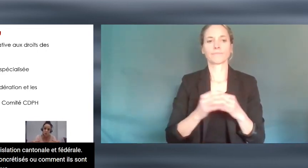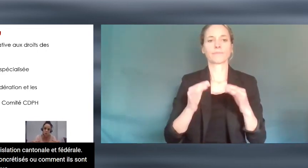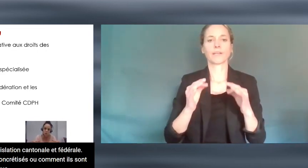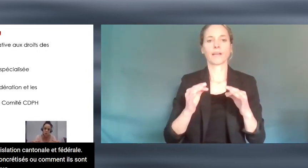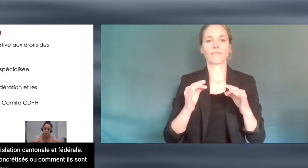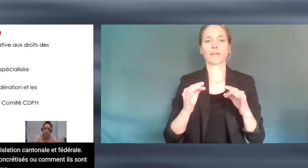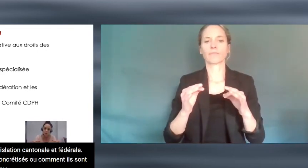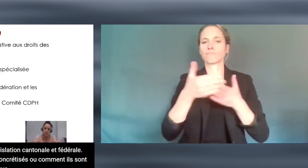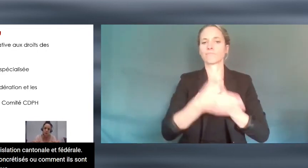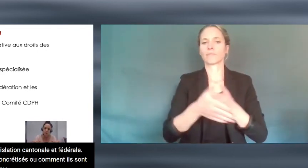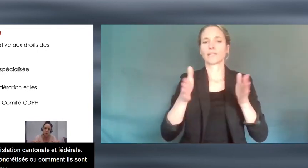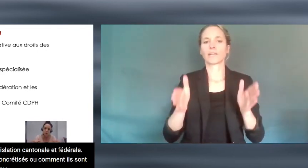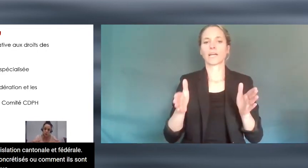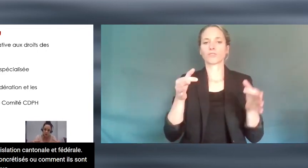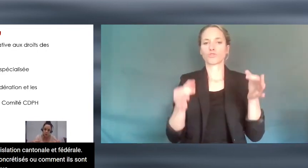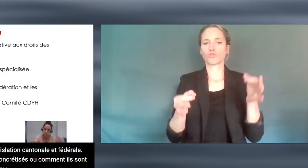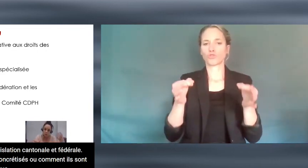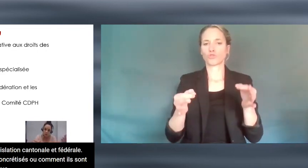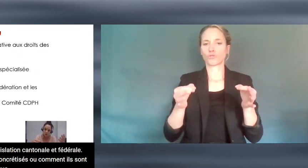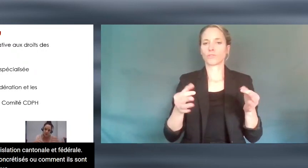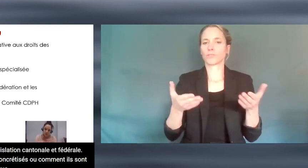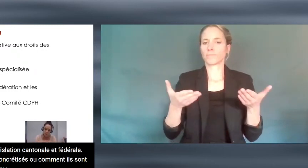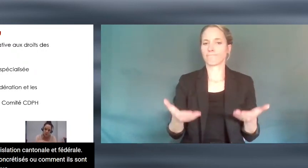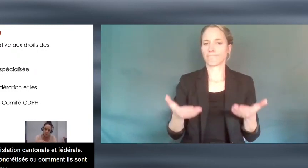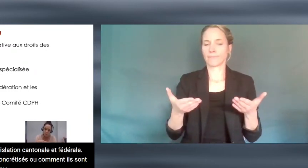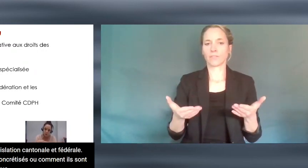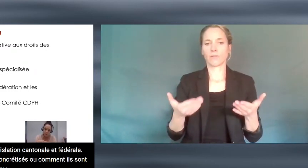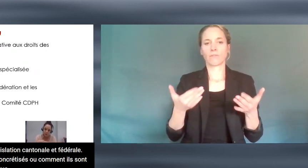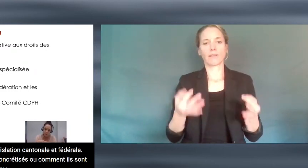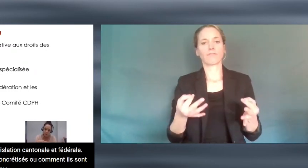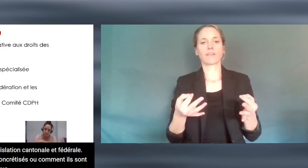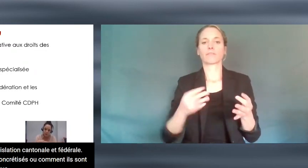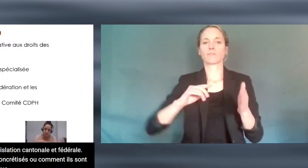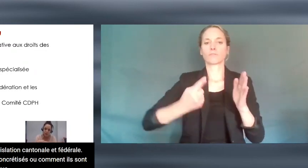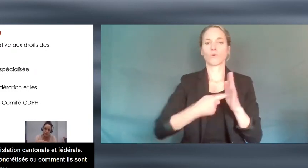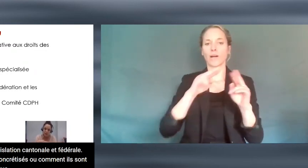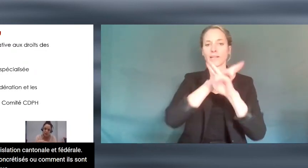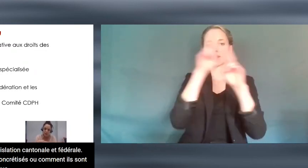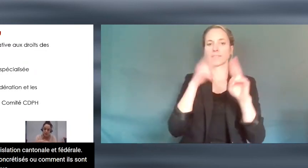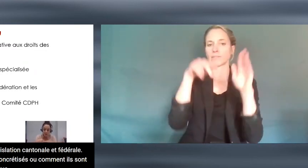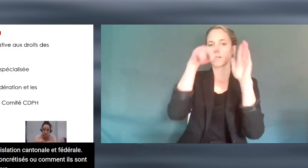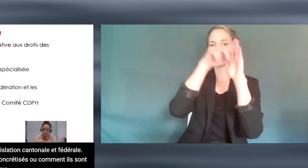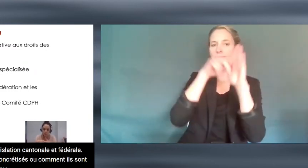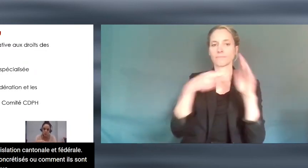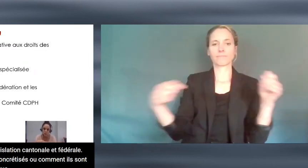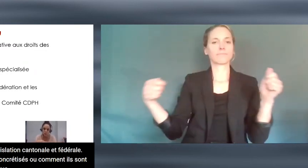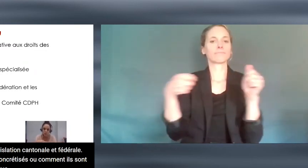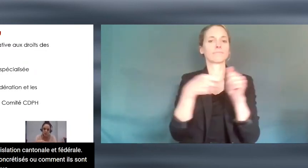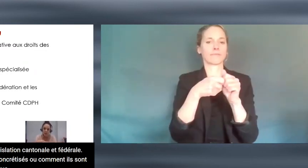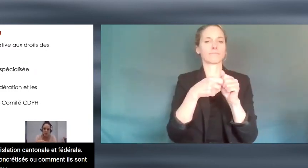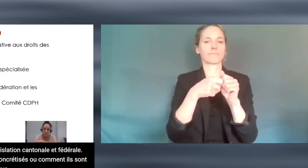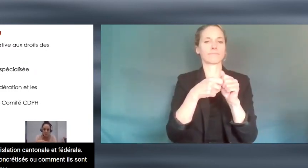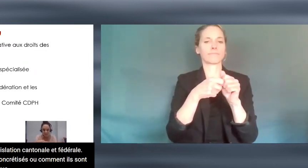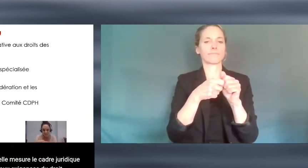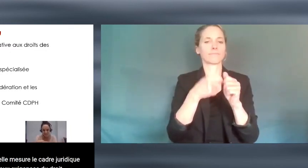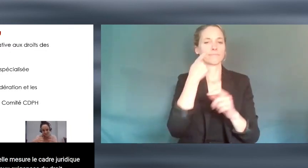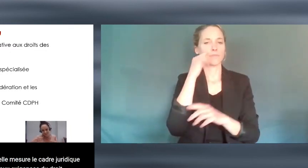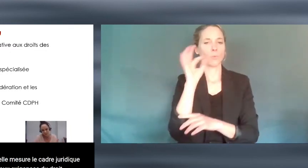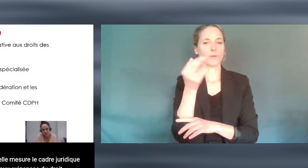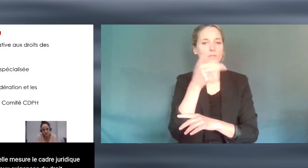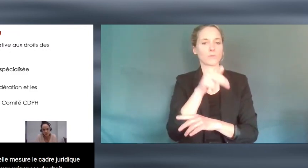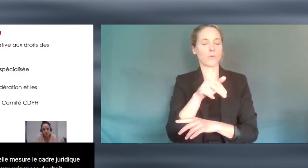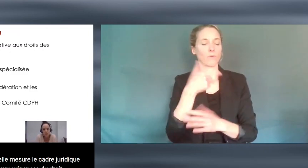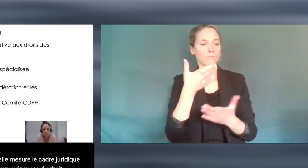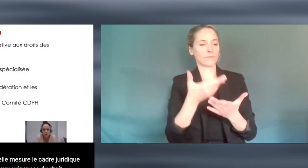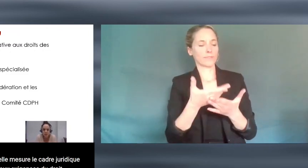juridique que nous nous sommes donné correspond aux exigences du droit international. Et ça, nous le ferons fonder sur l'analyse. Et